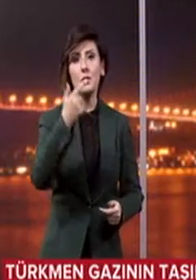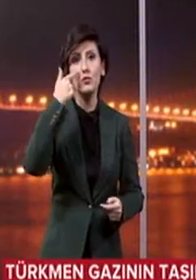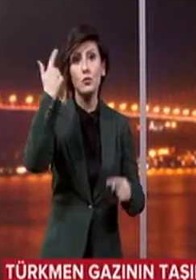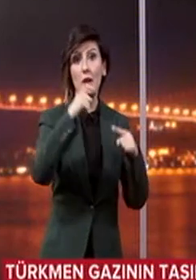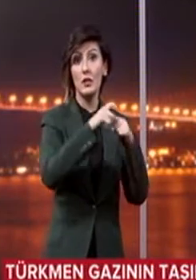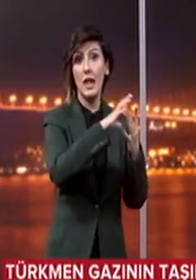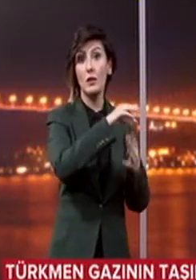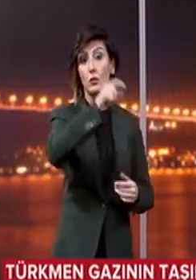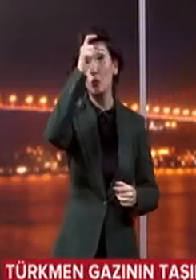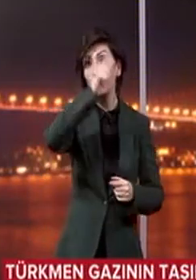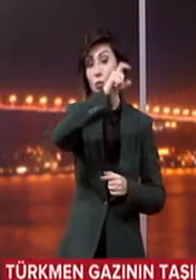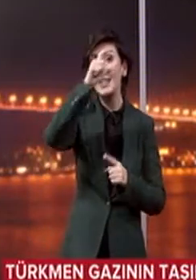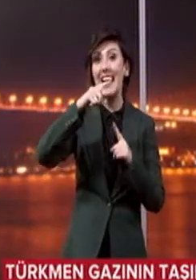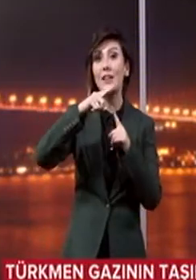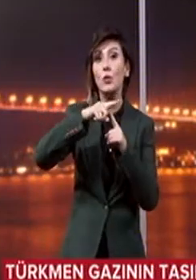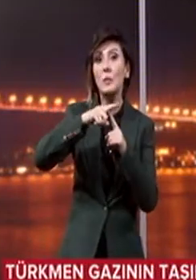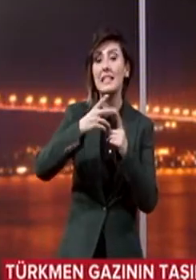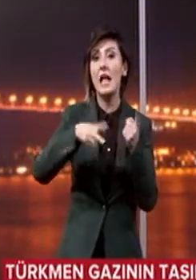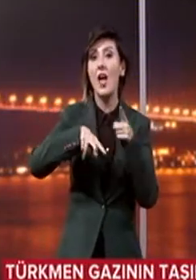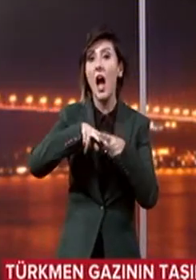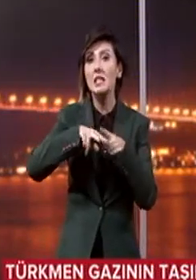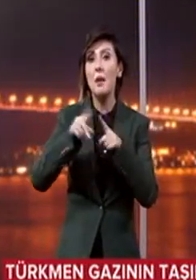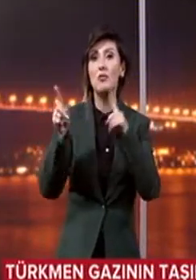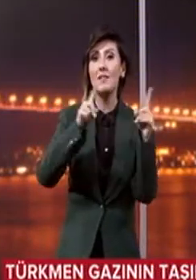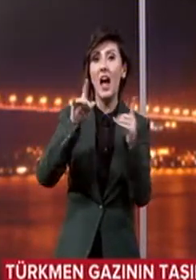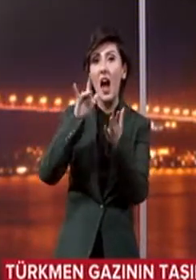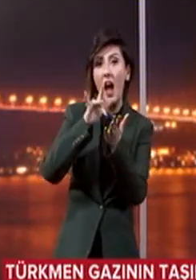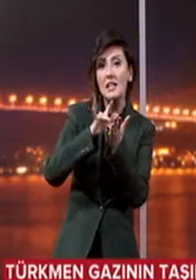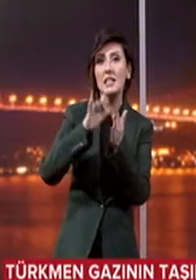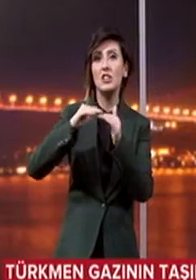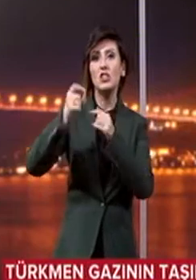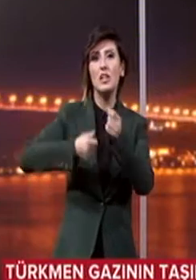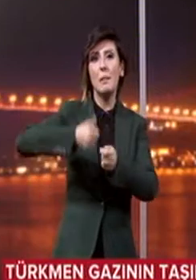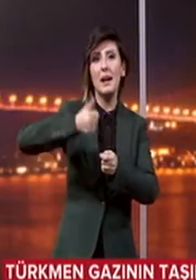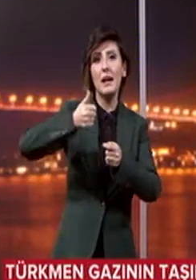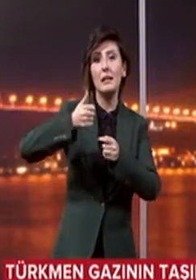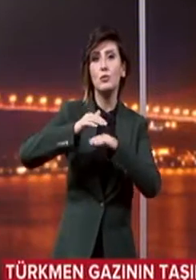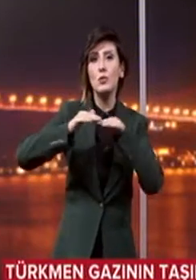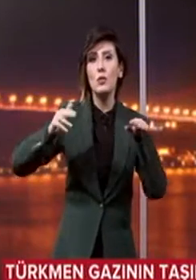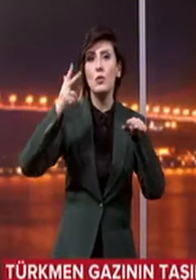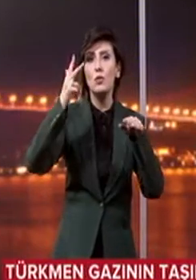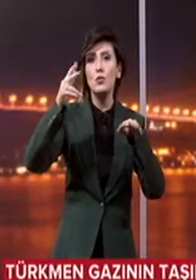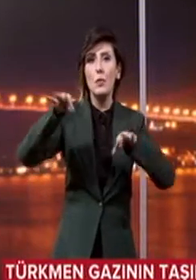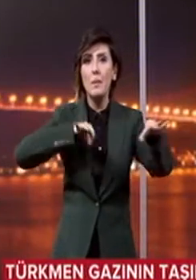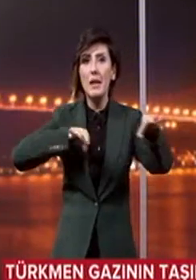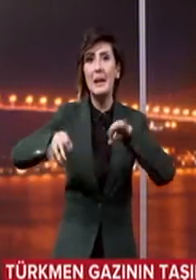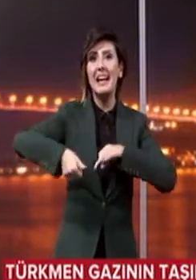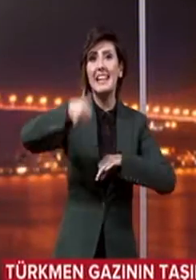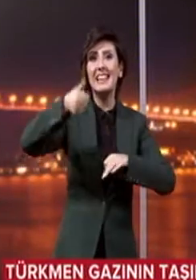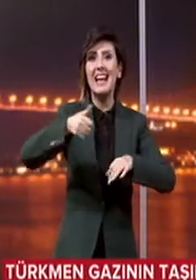Cumhurbaşkanı Erdoğan, Türkiye, Türkmenistan ve Azerbaycan arasında Dışişleri Bakanları düzeyinde olan üçlü mekanizmayı liderler seviyesine çıkarmaya